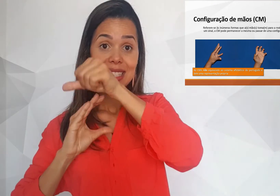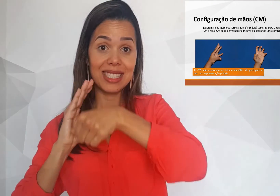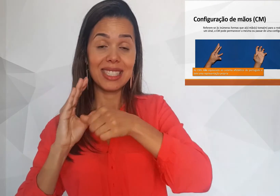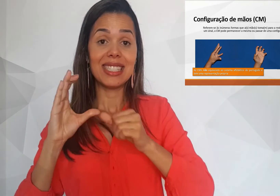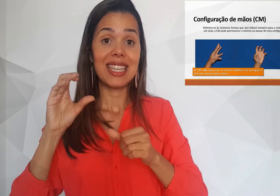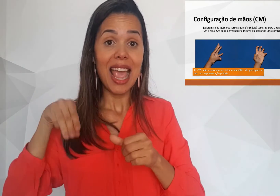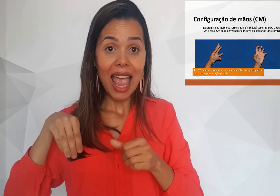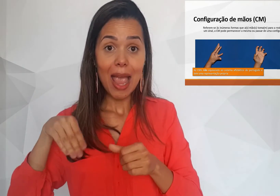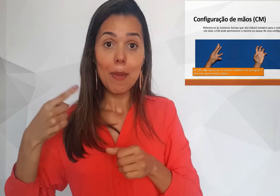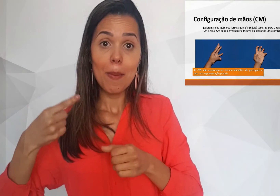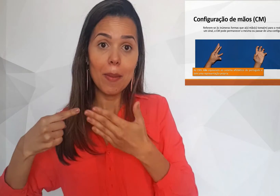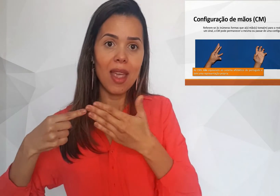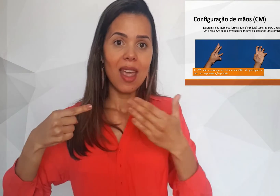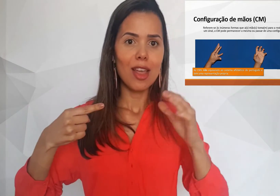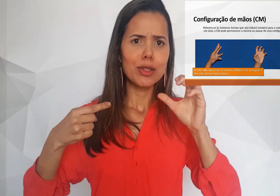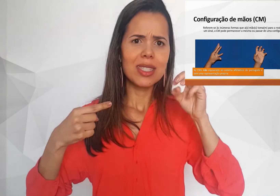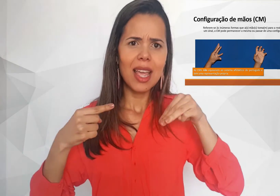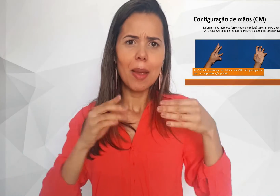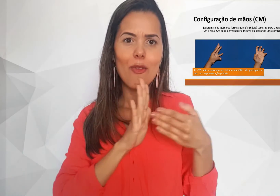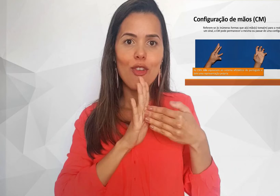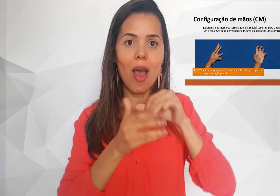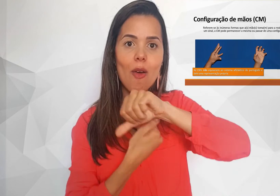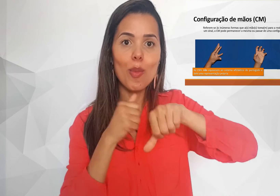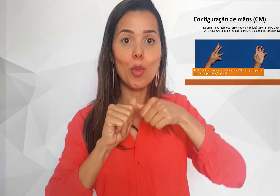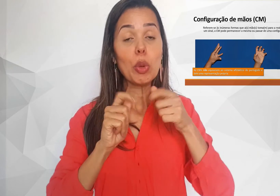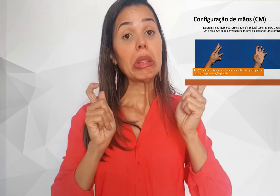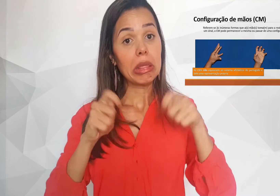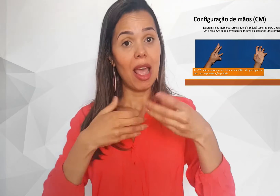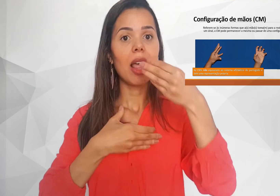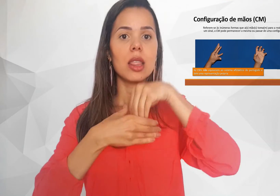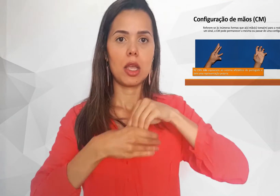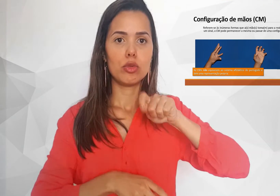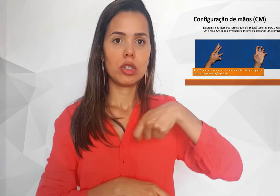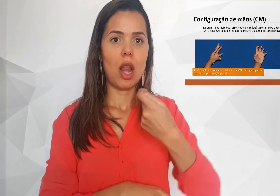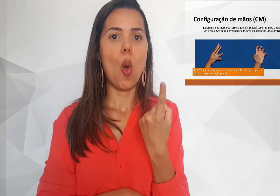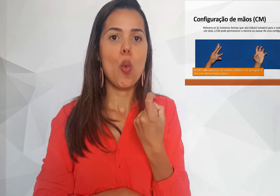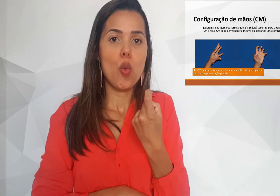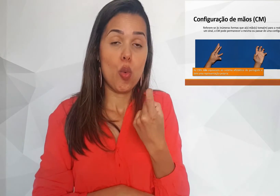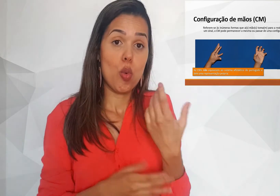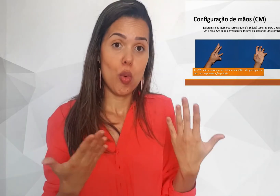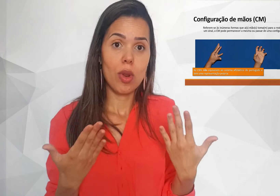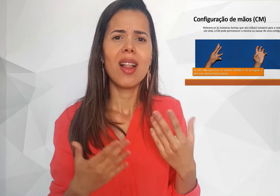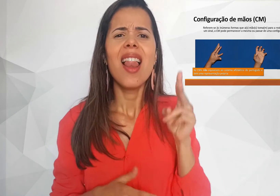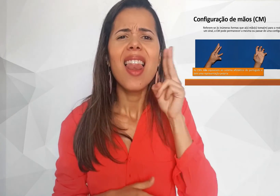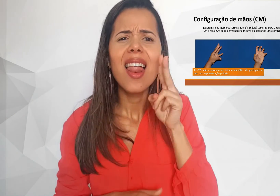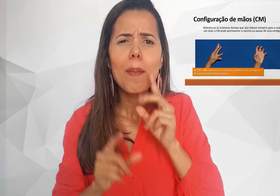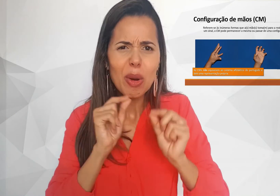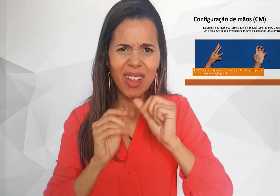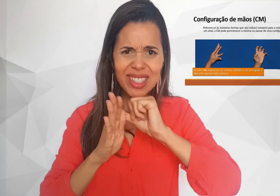distinta. Então, pode haver essa mudança de configuração de mão para o mesmo sinal, tá? Lembrando que as configurações de mão